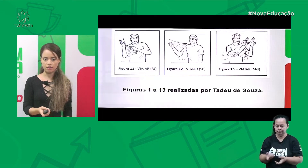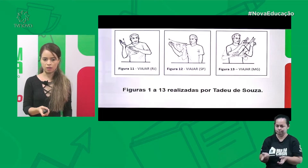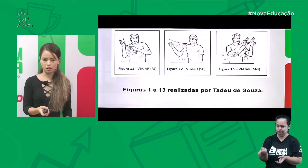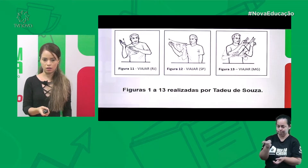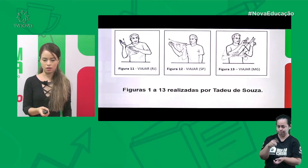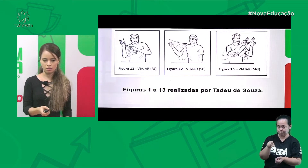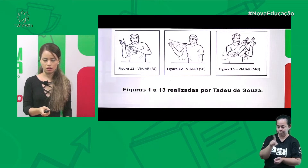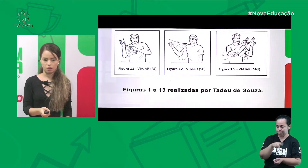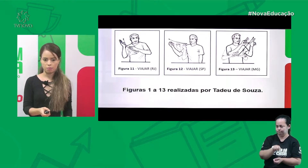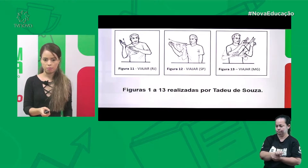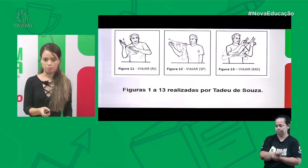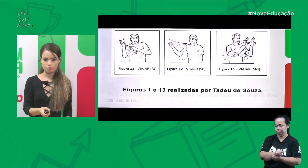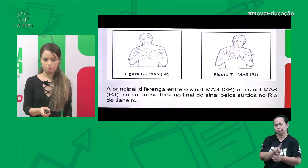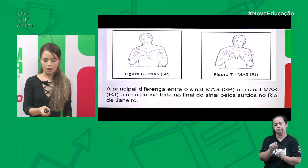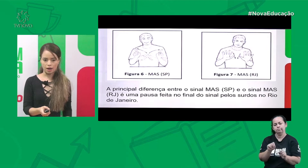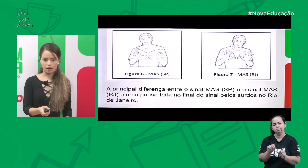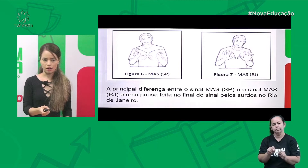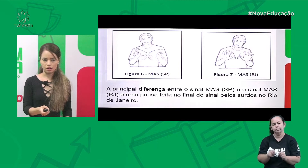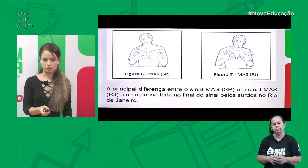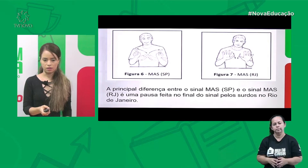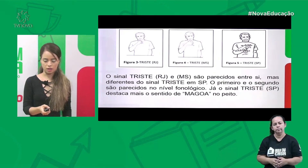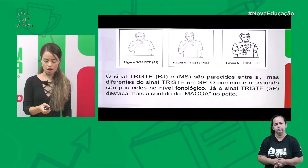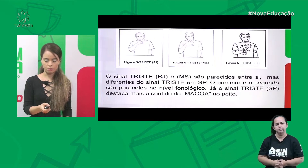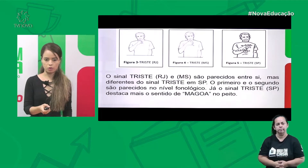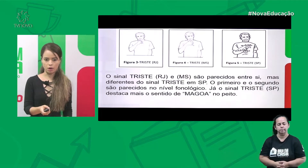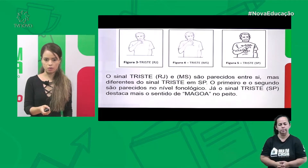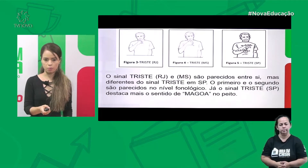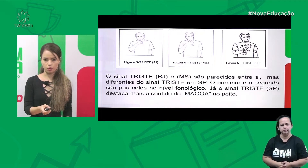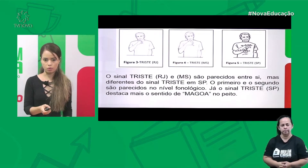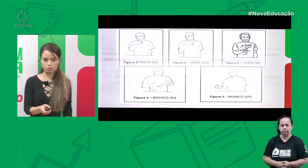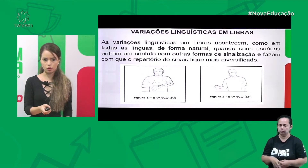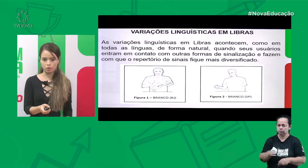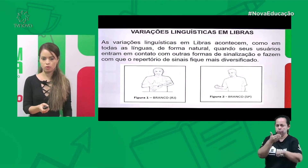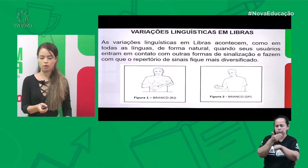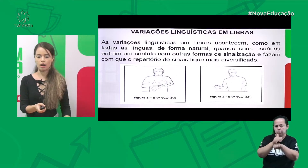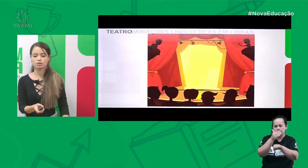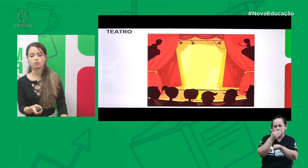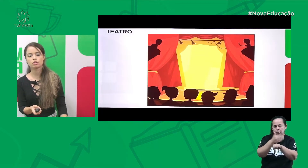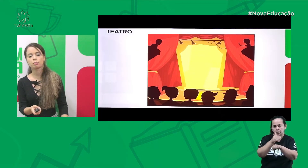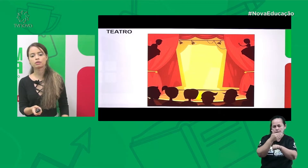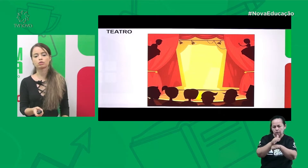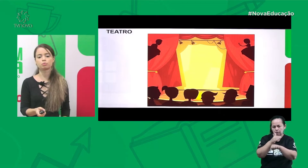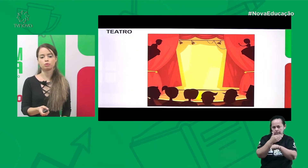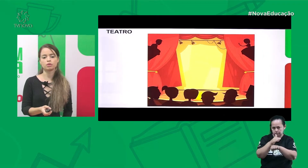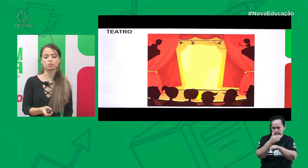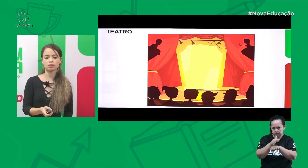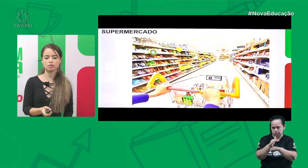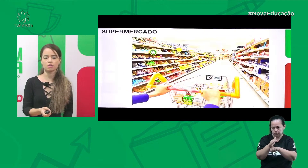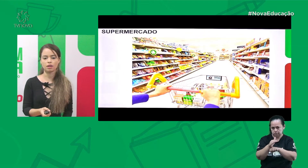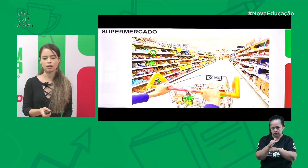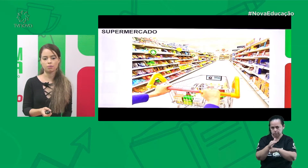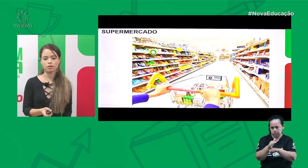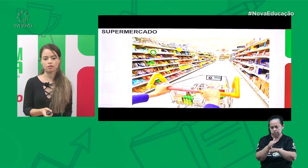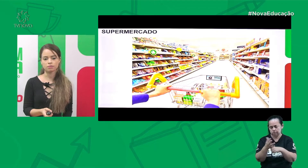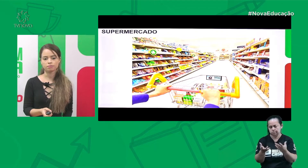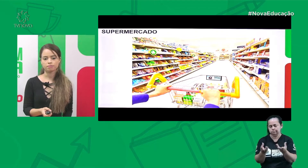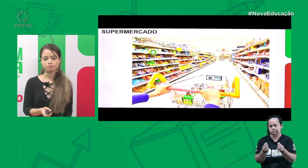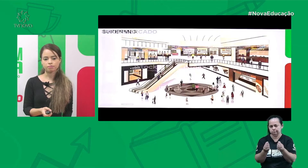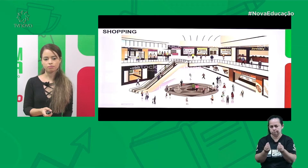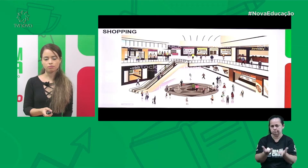novamente aqui para treinarmos mais um pouco sobre os lugares e os espaços públicos em